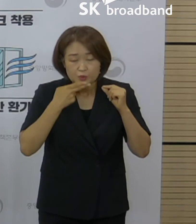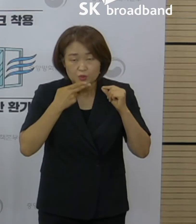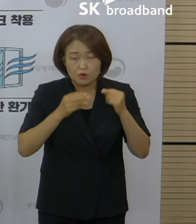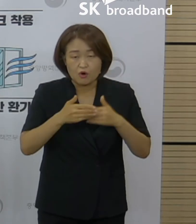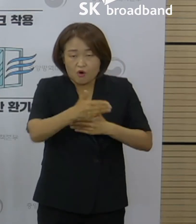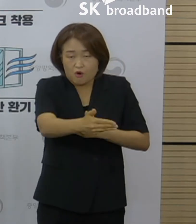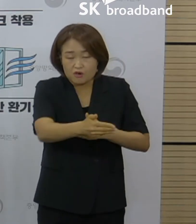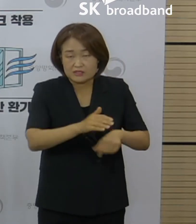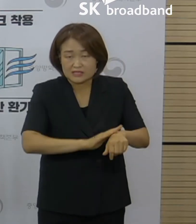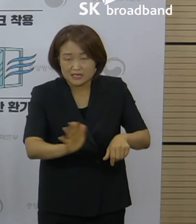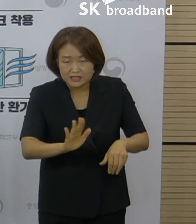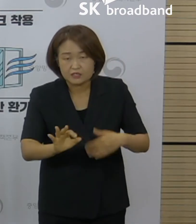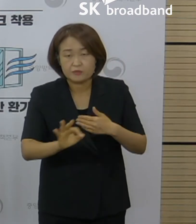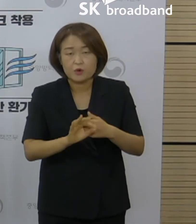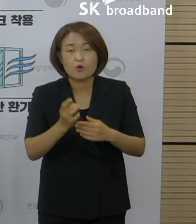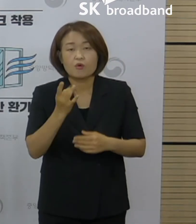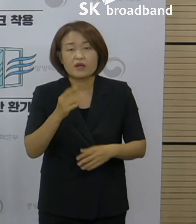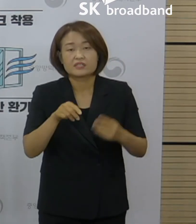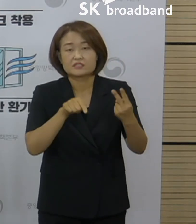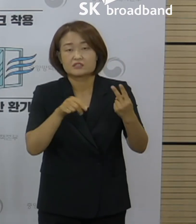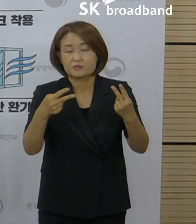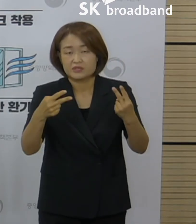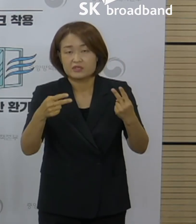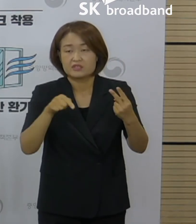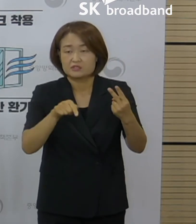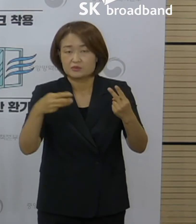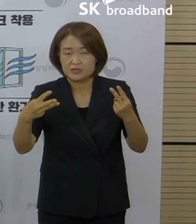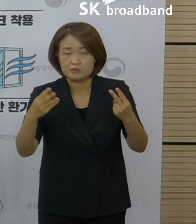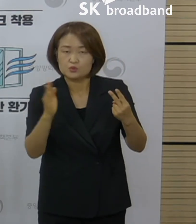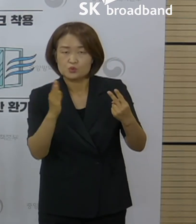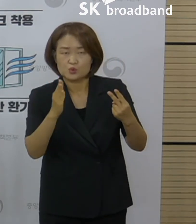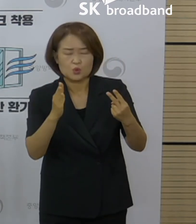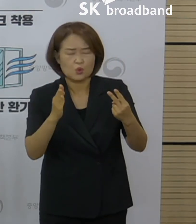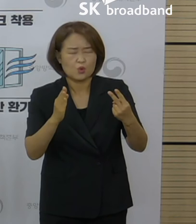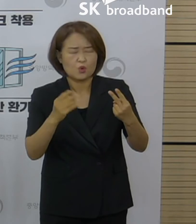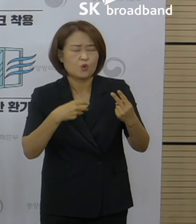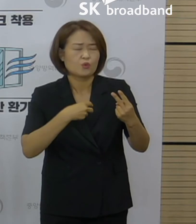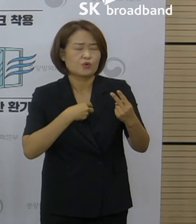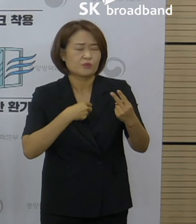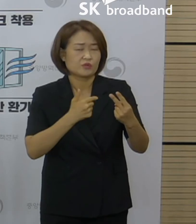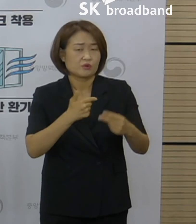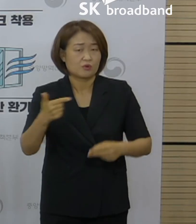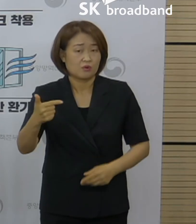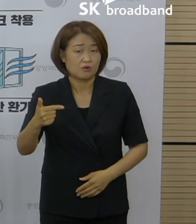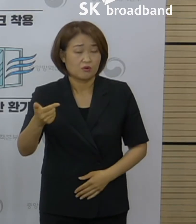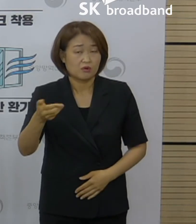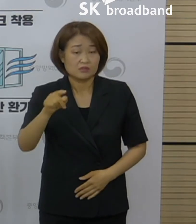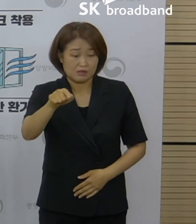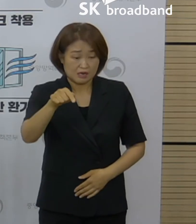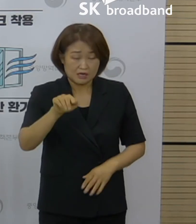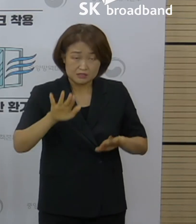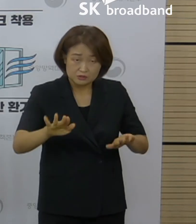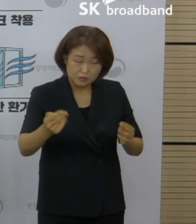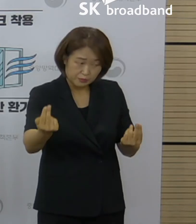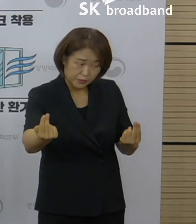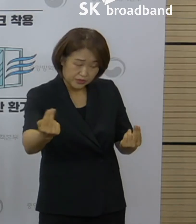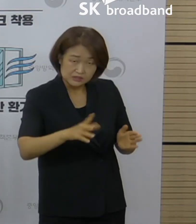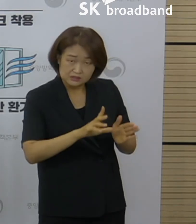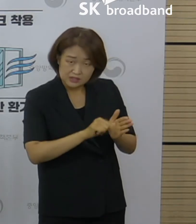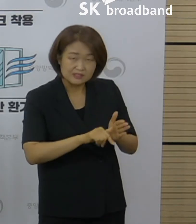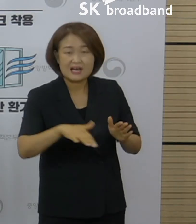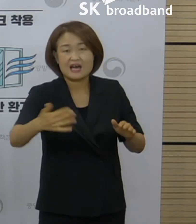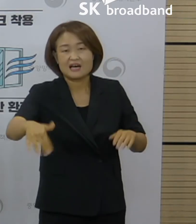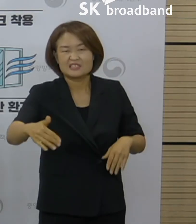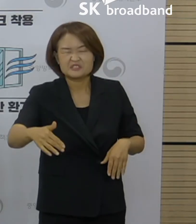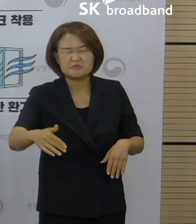한 2.2에서 3.3까지 이렇게 레인지가 벌어지게 됩니다. 따라서 그거와 비교하면 아직 뭐 매우 낮은